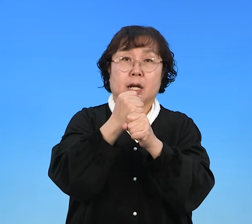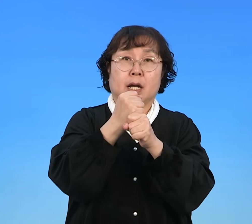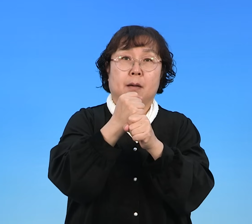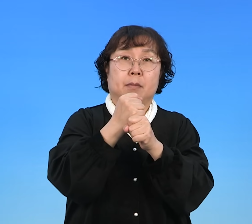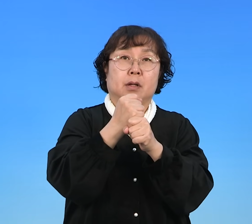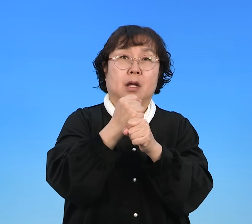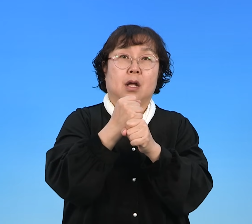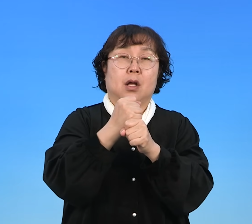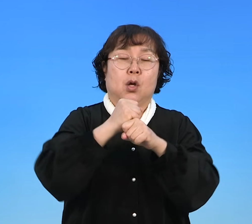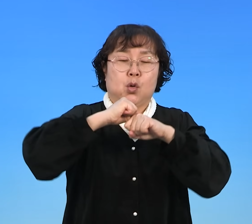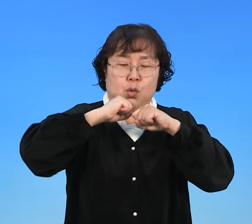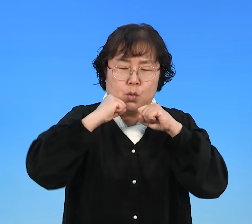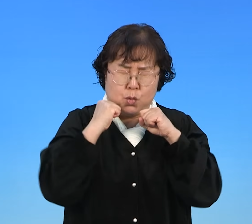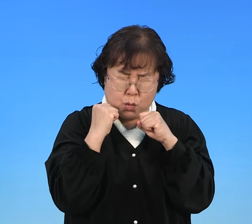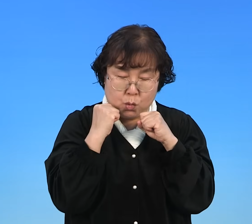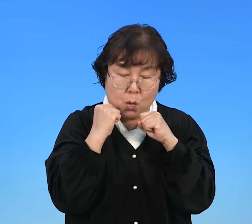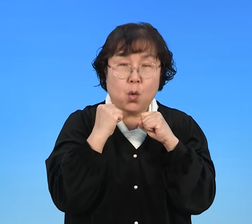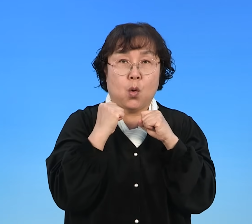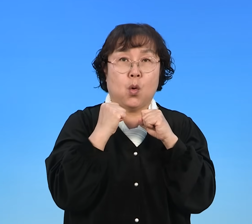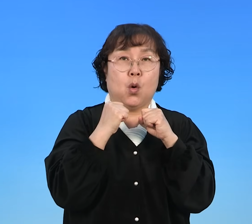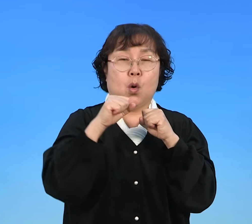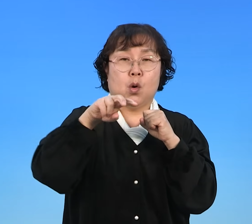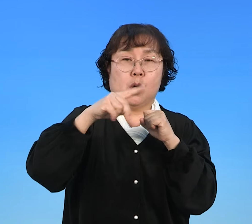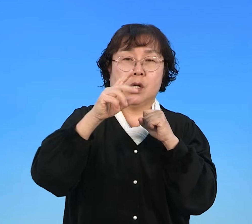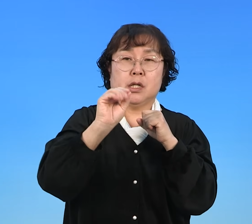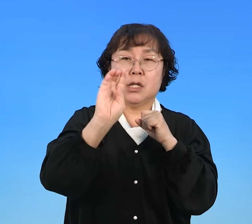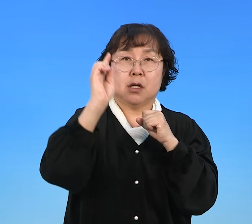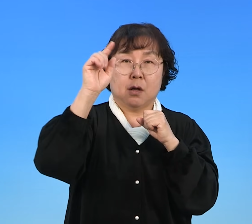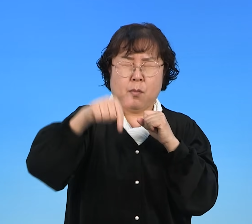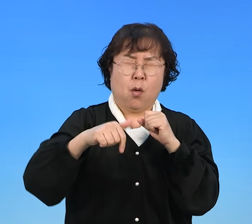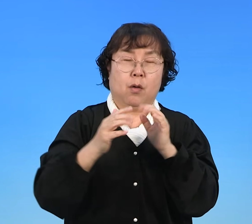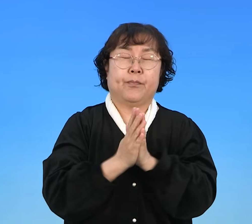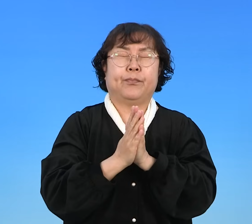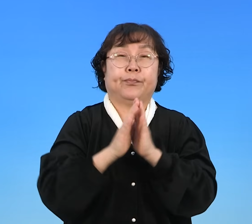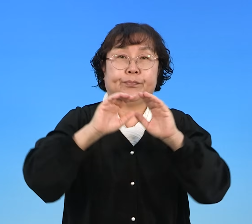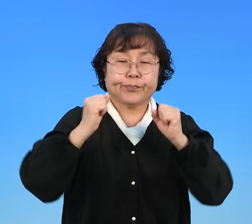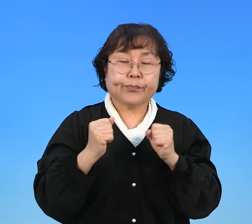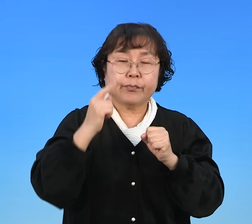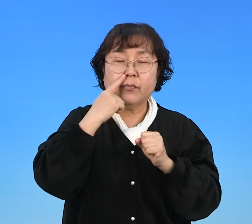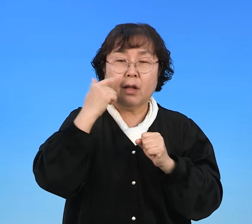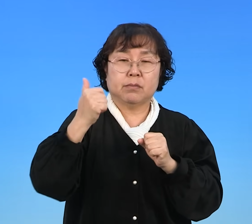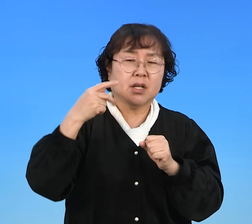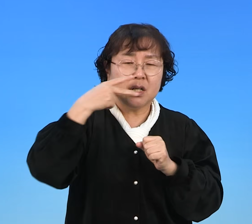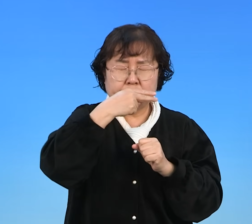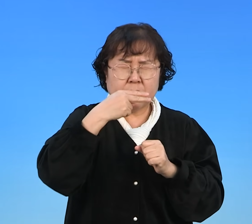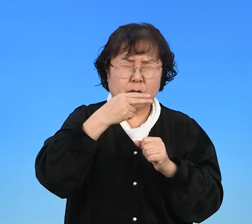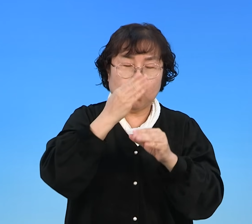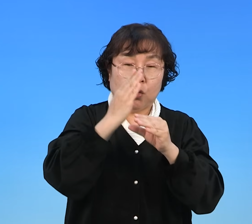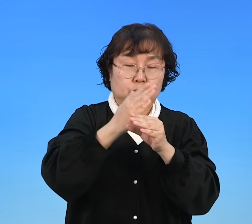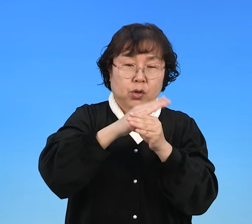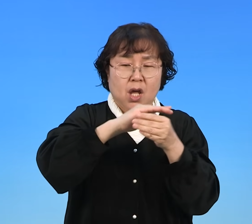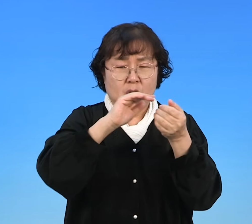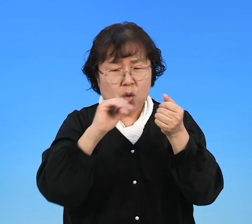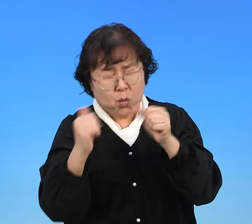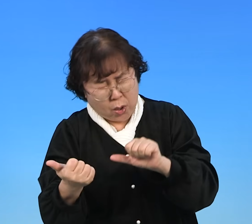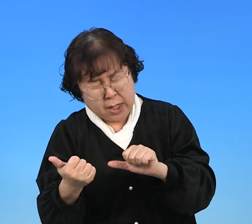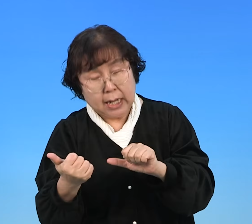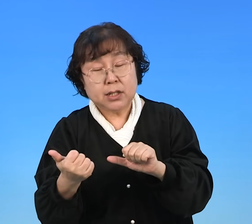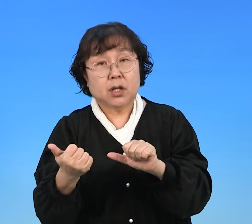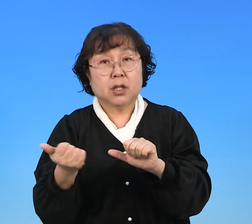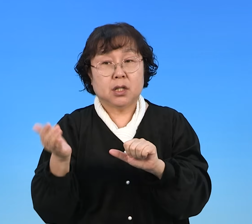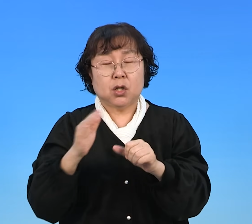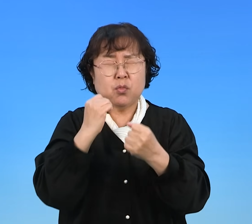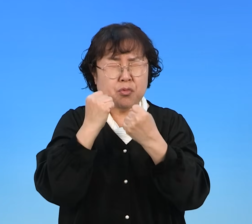한다면 저는 승복이라는 단어로 요약이 된다 생각했거든요. 아버지가 금식기도 하다가 돌아가셨는데 뭔 일을 이런